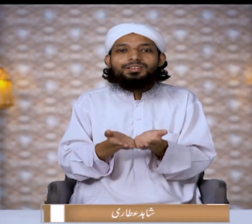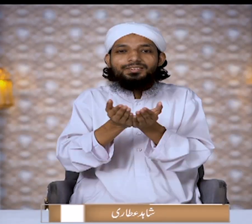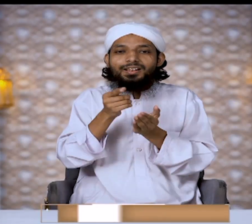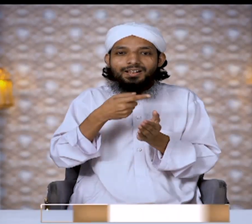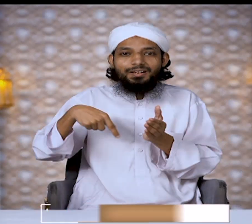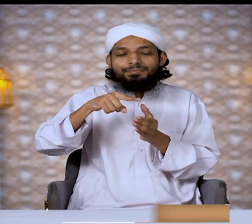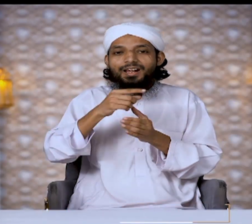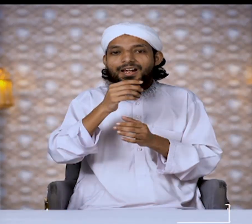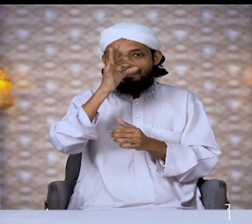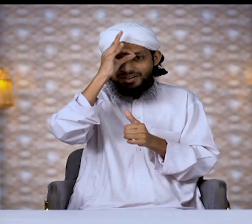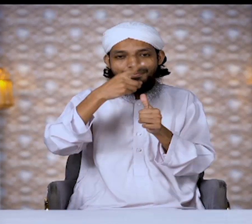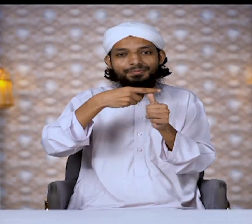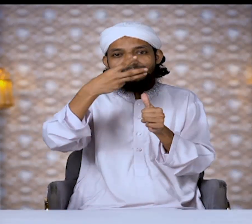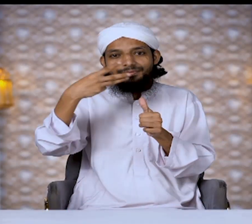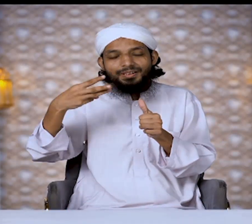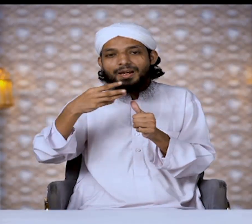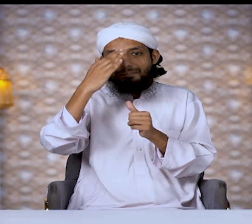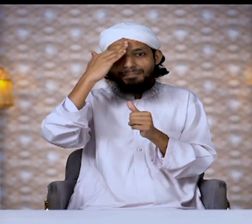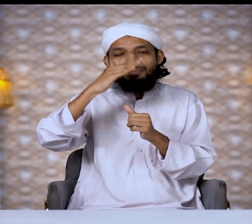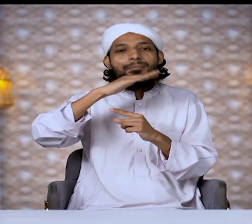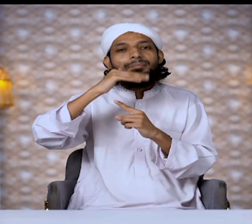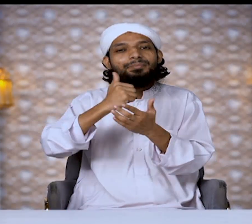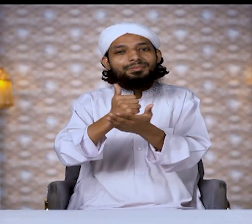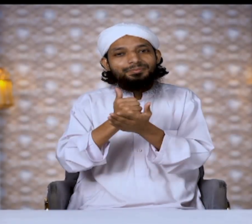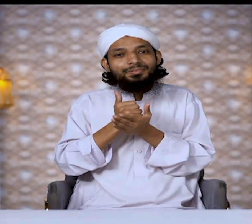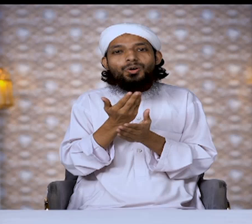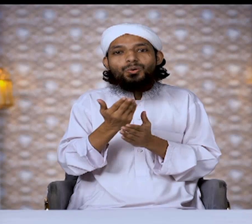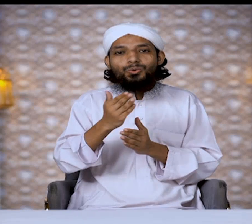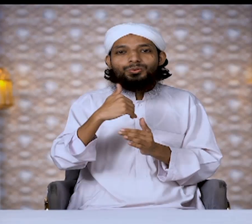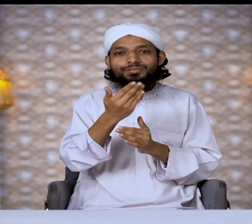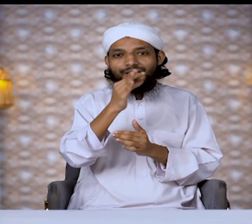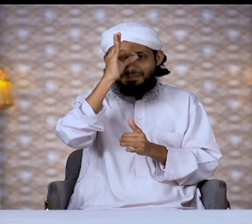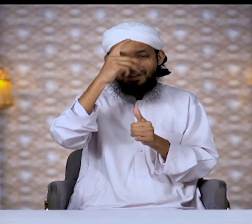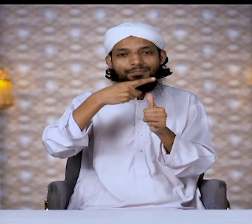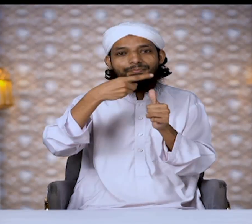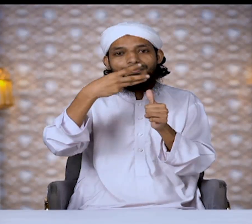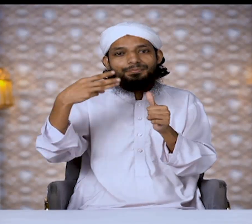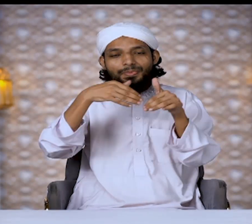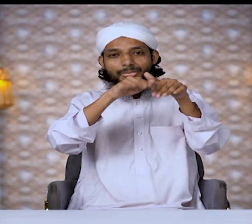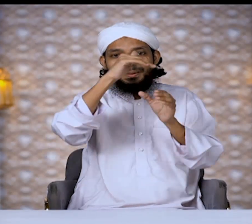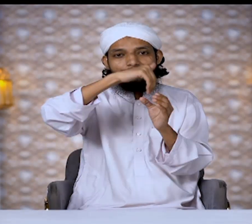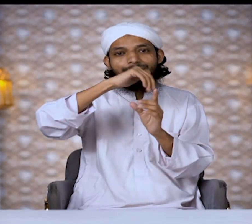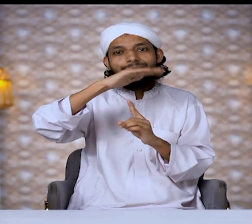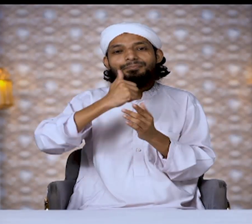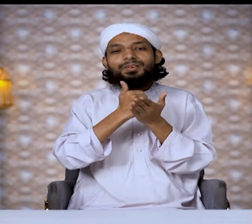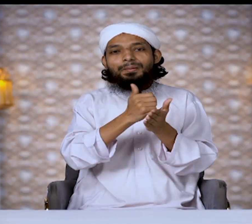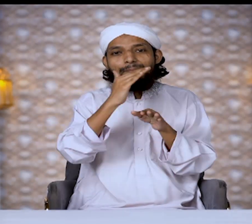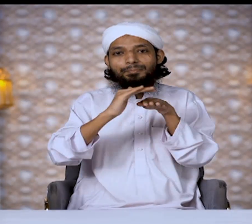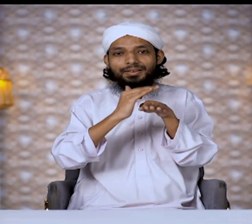دعا ہے کہ اللہ پاک ہمیں اعلیٰ حضرت رحمۃ اللہ علیہ کے علم فیضان سے حصہ نصیب فرمائے اور آپ رحمۃ اللہ علیہ کے مزار پر اپنی رحمتوں کا نزول فرمائے. پیارے اسلامی بھائیو،